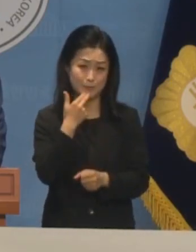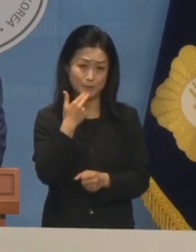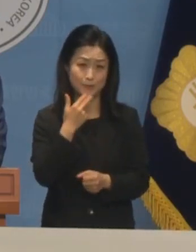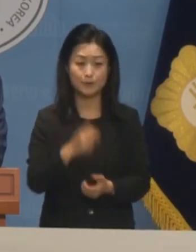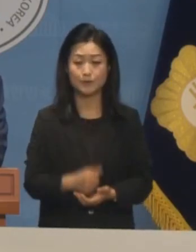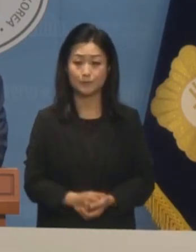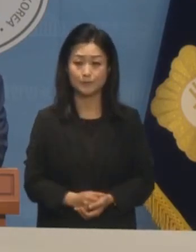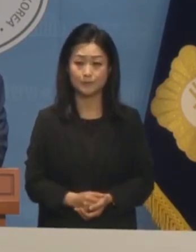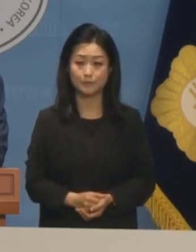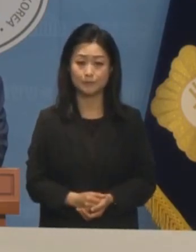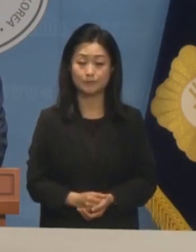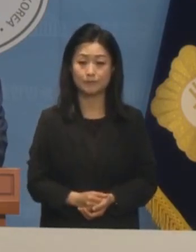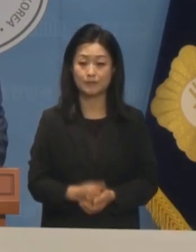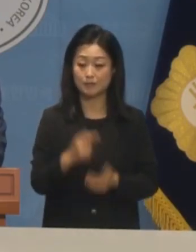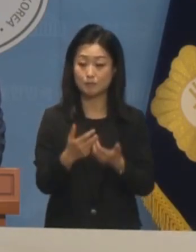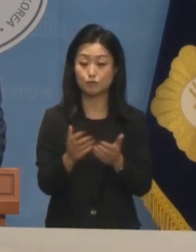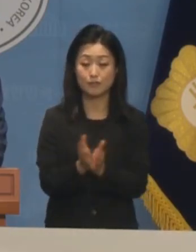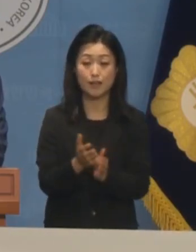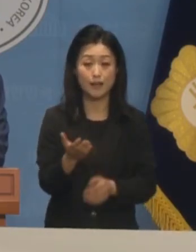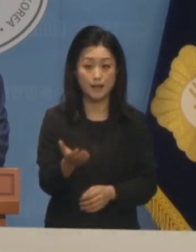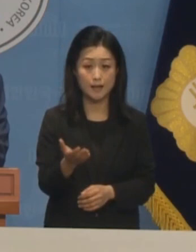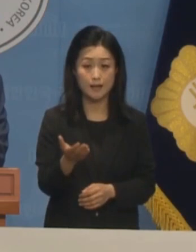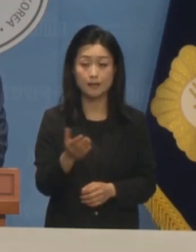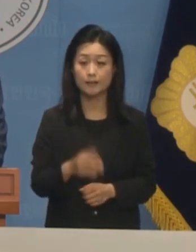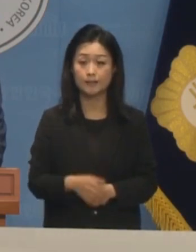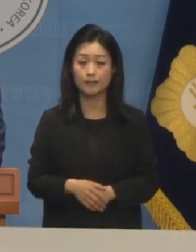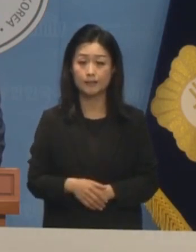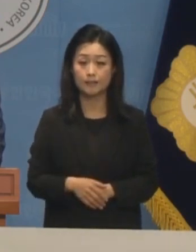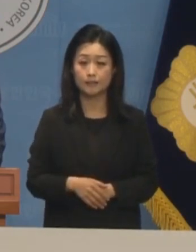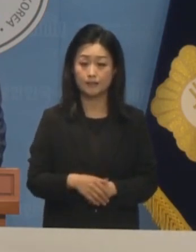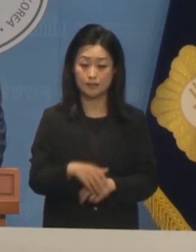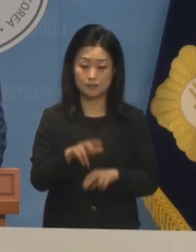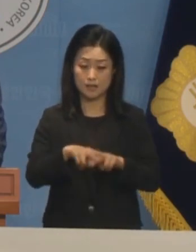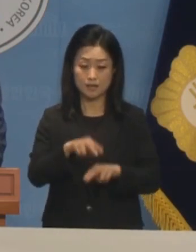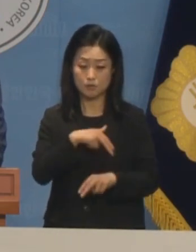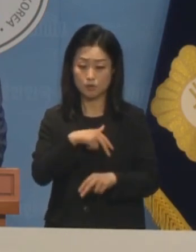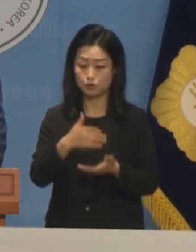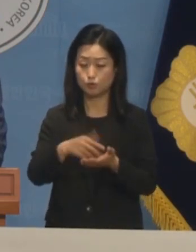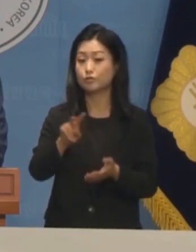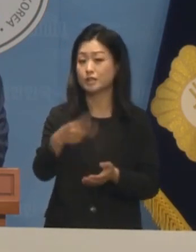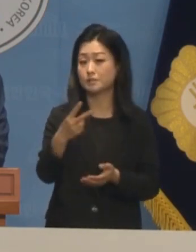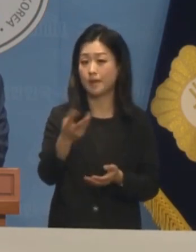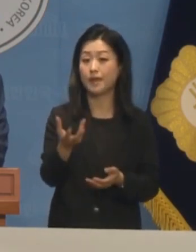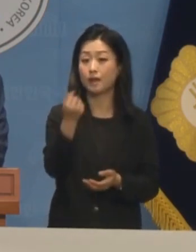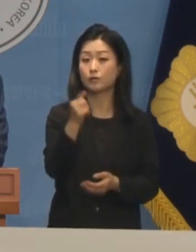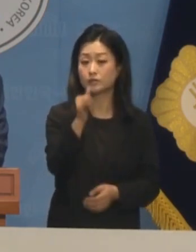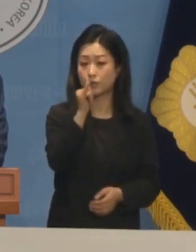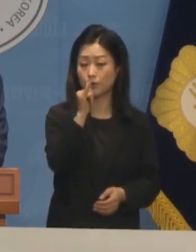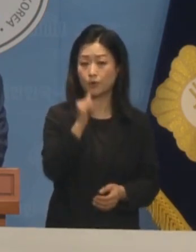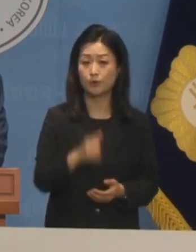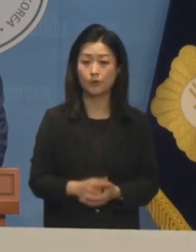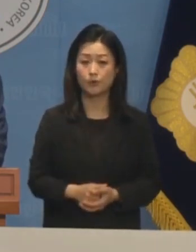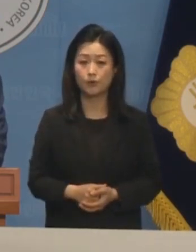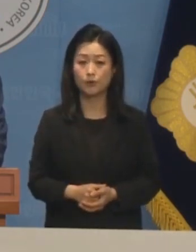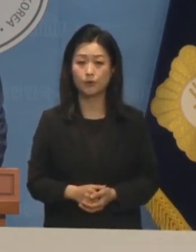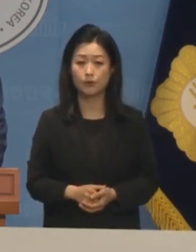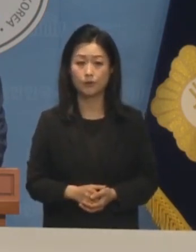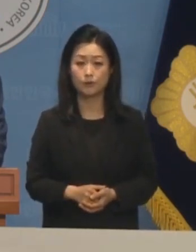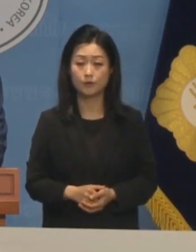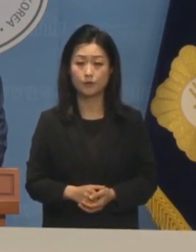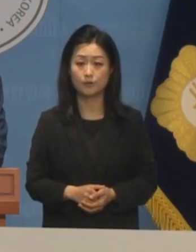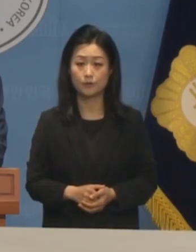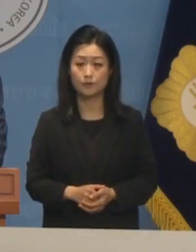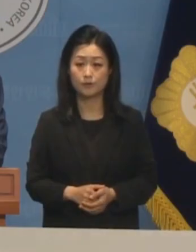움직임이 없습니다. 민주당이 거의 200석에 육박하는 의석을 갖고 있습니다.